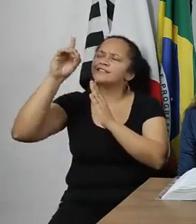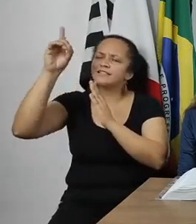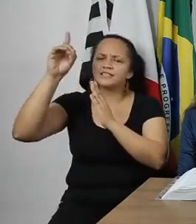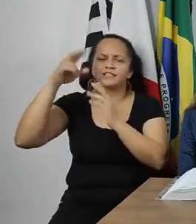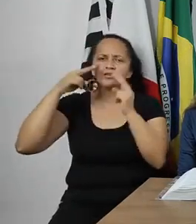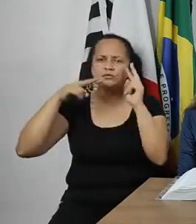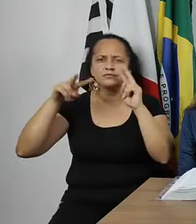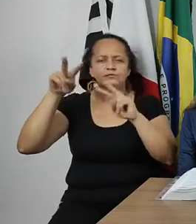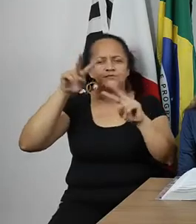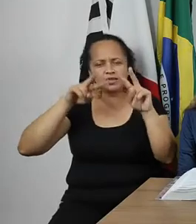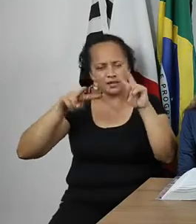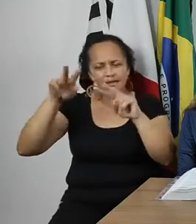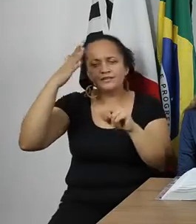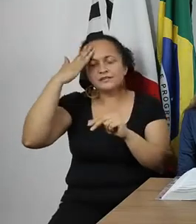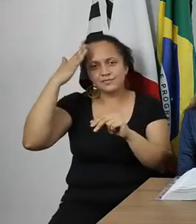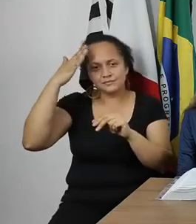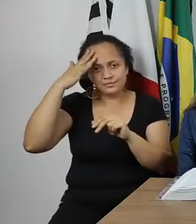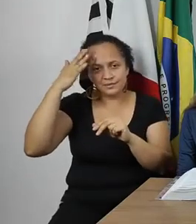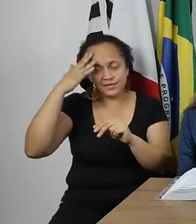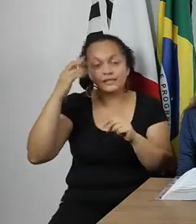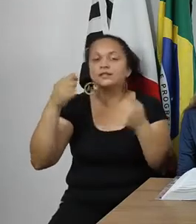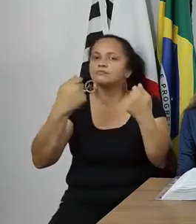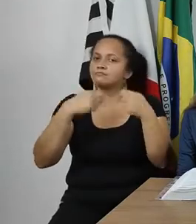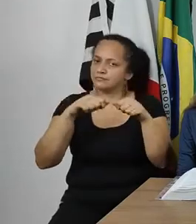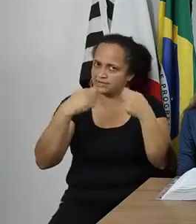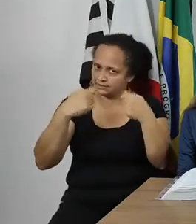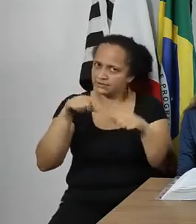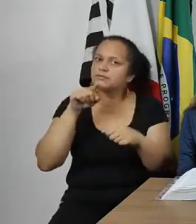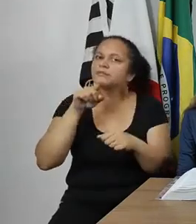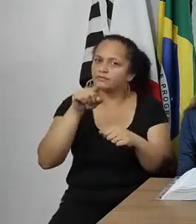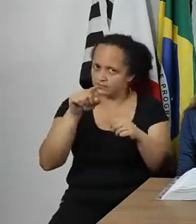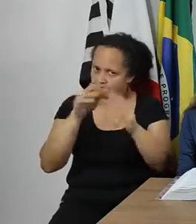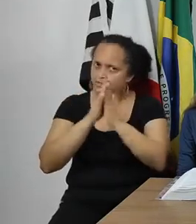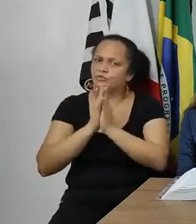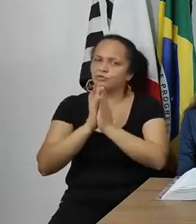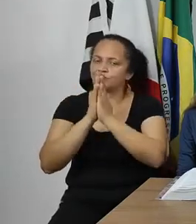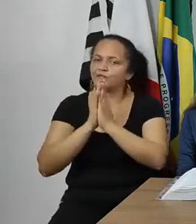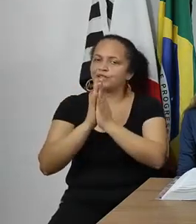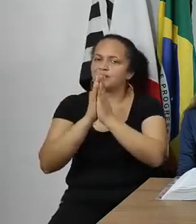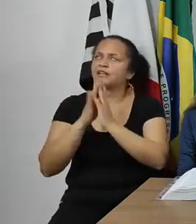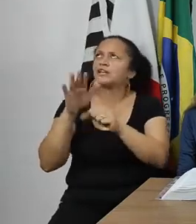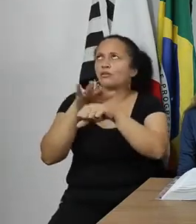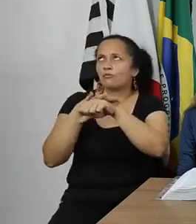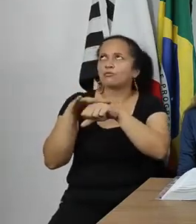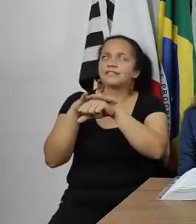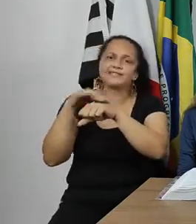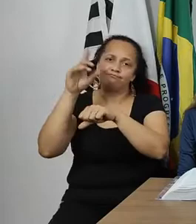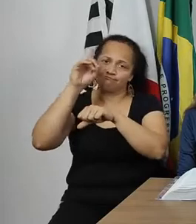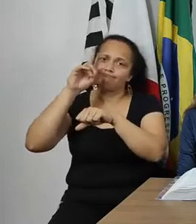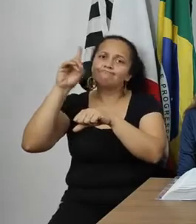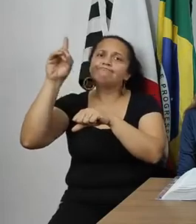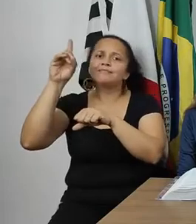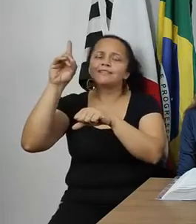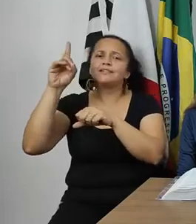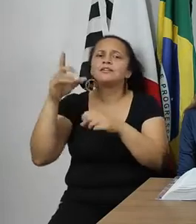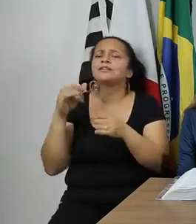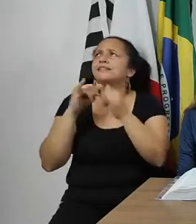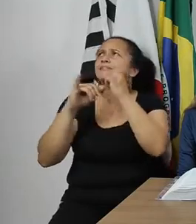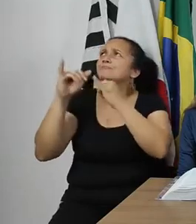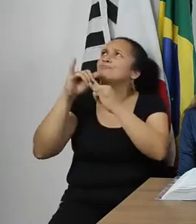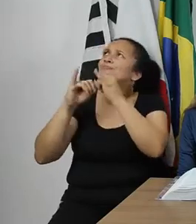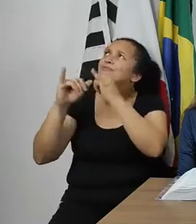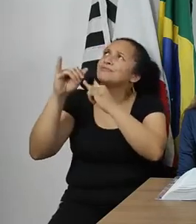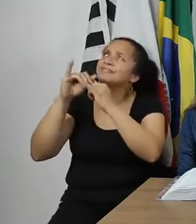que acontecem, precisamos entrar na presença de Deus e falar exatamente aquilo que tem nos afligido.